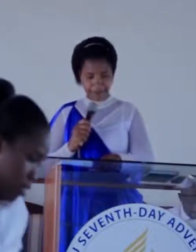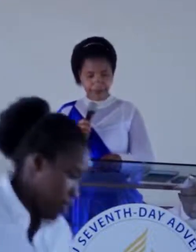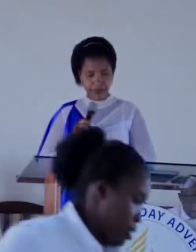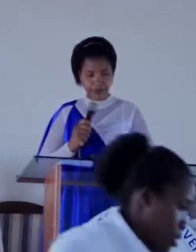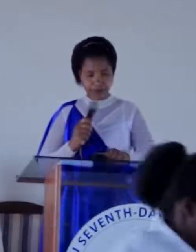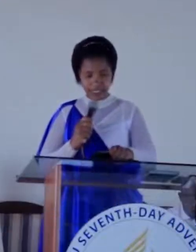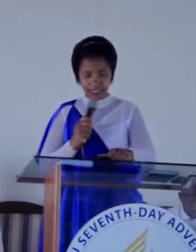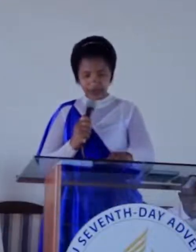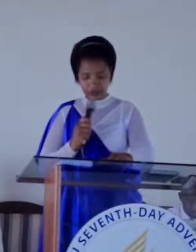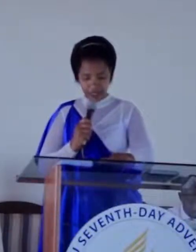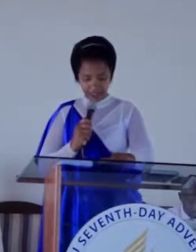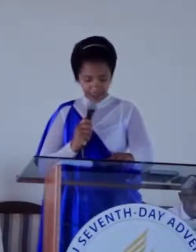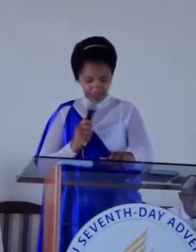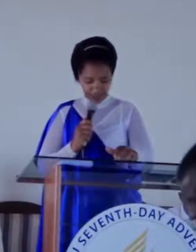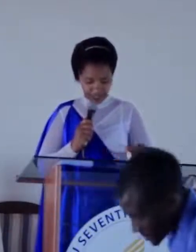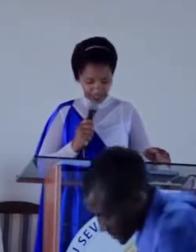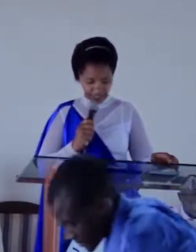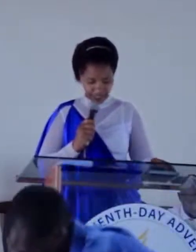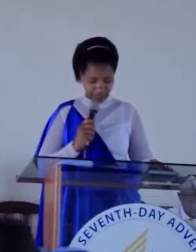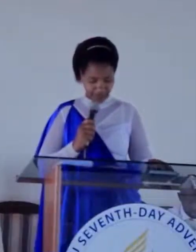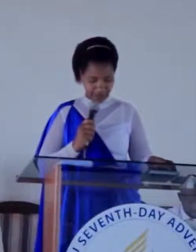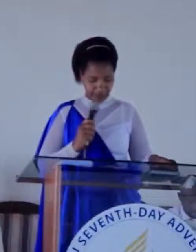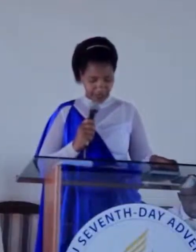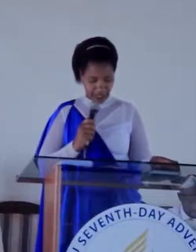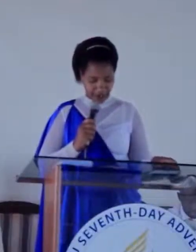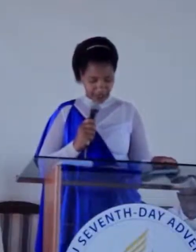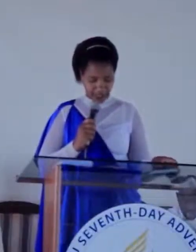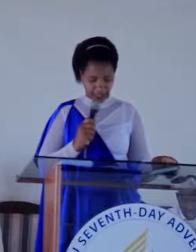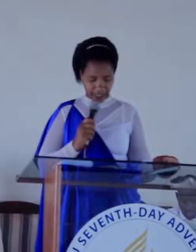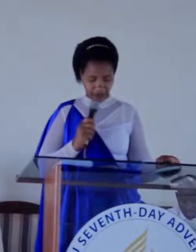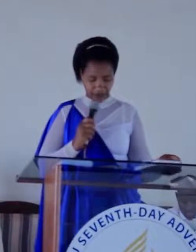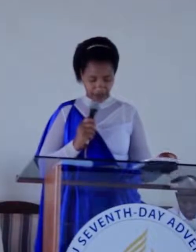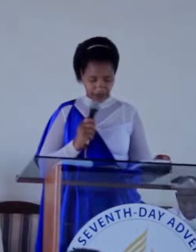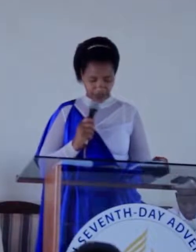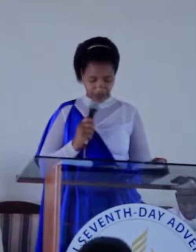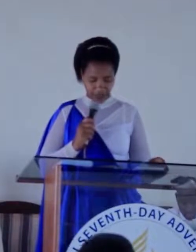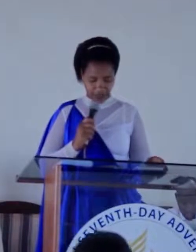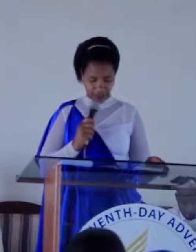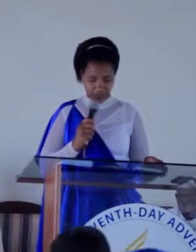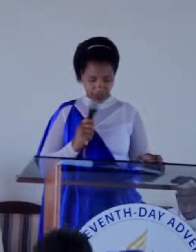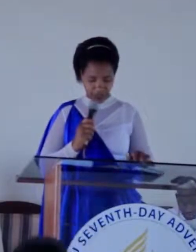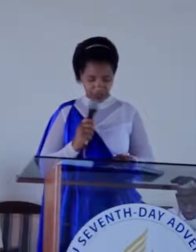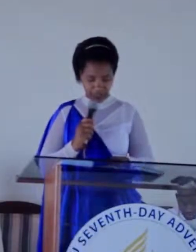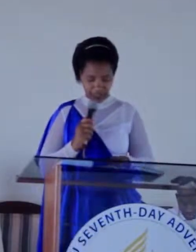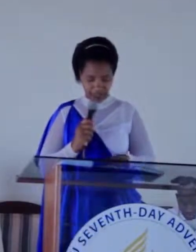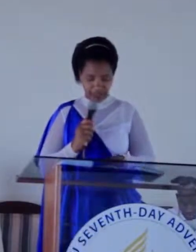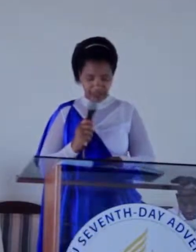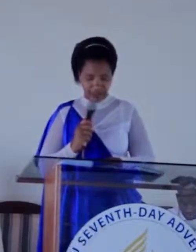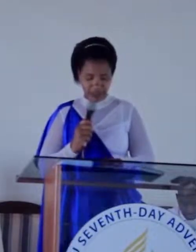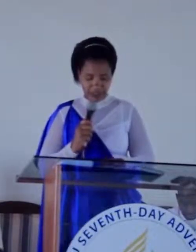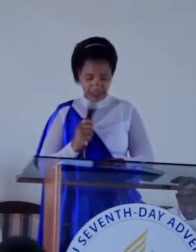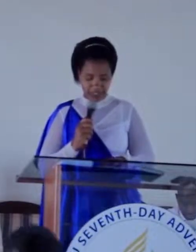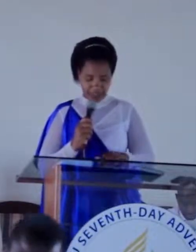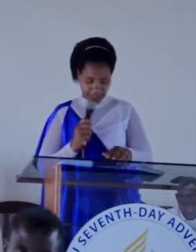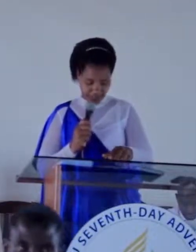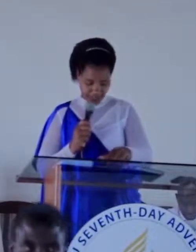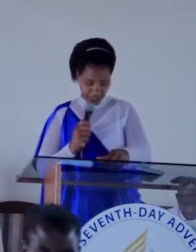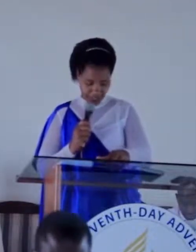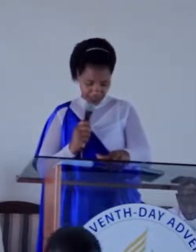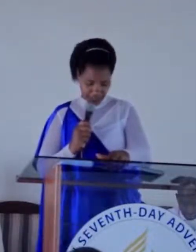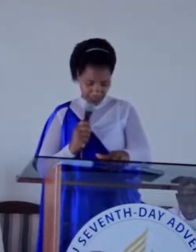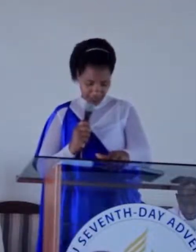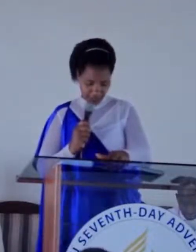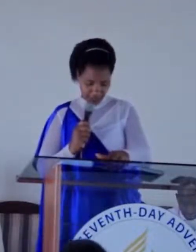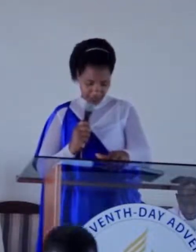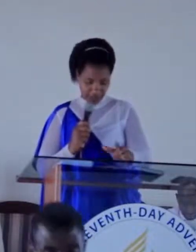Bibiliya maze tukaza kuzirikana amateka magufi y'umuvandimwe wacu Dawidi yanditse